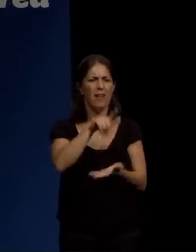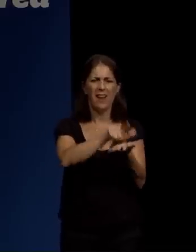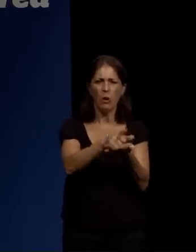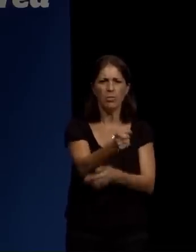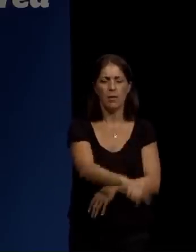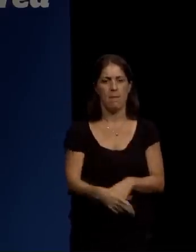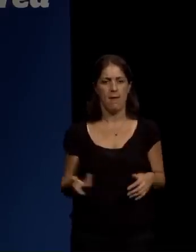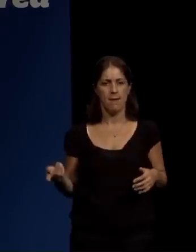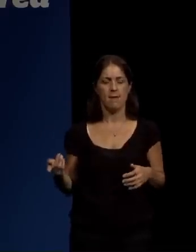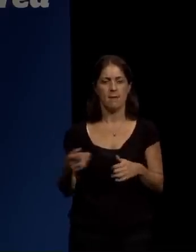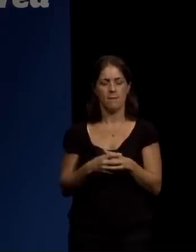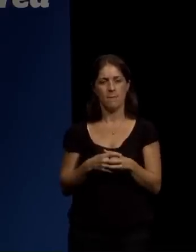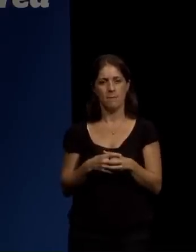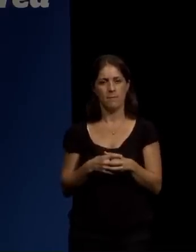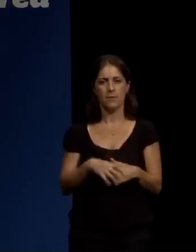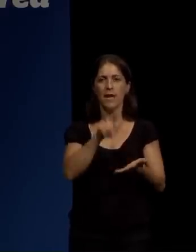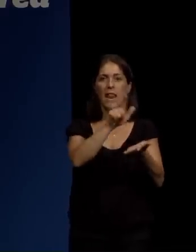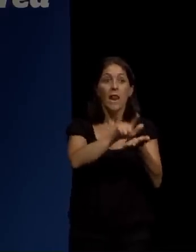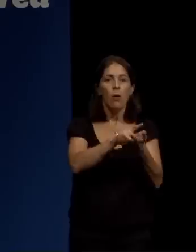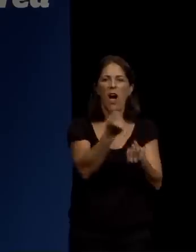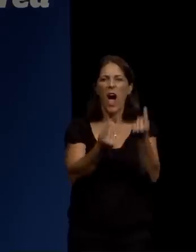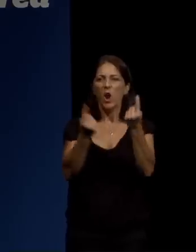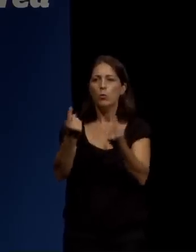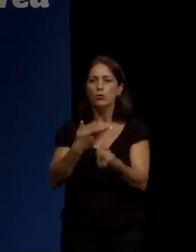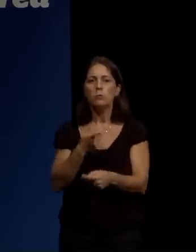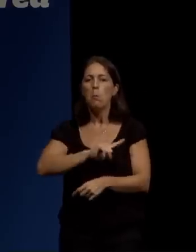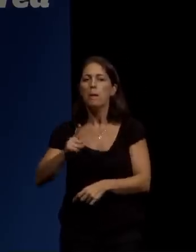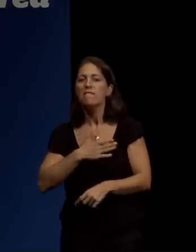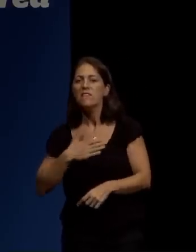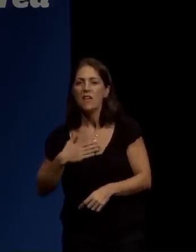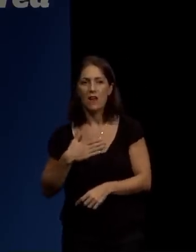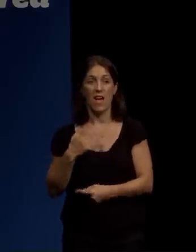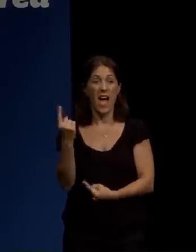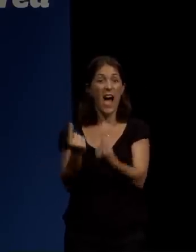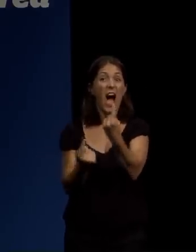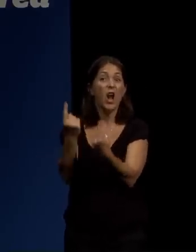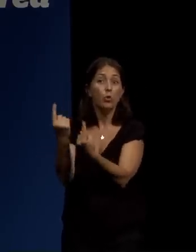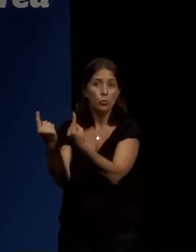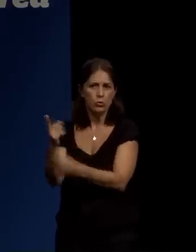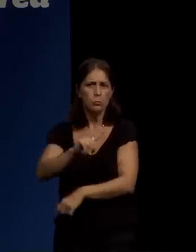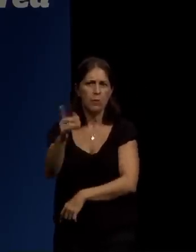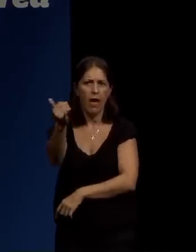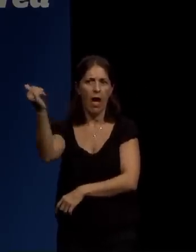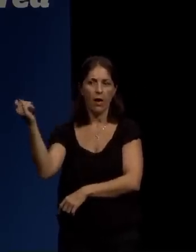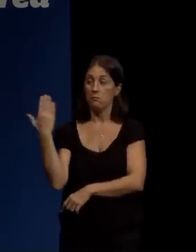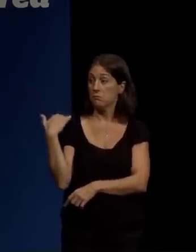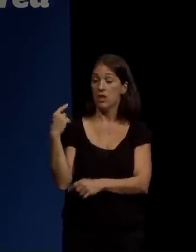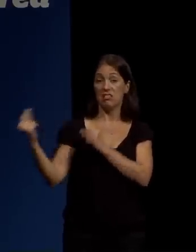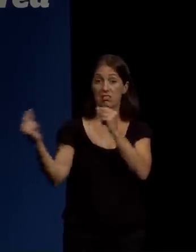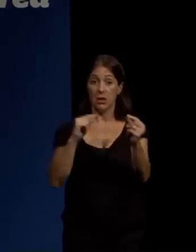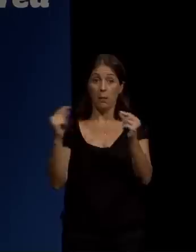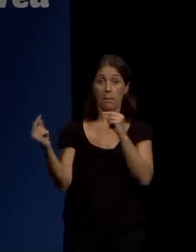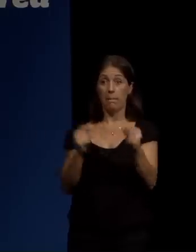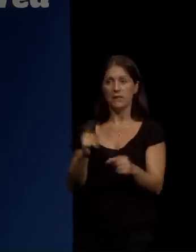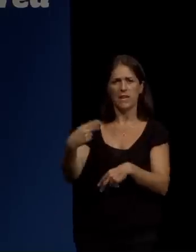é lingua. Lingua que algúns queren prohibir, que algúns teñen prohibida de feito. Dixo no outro día no debate, e